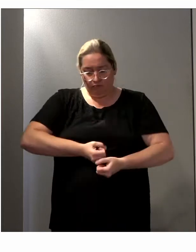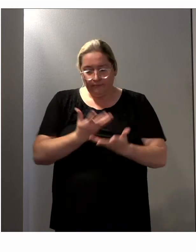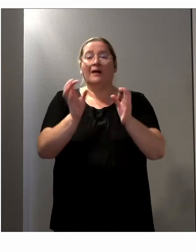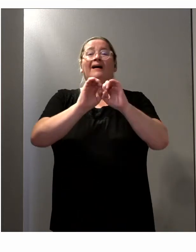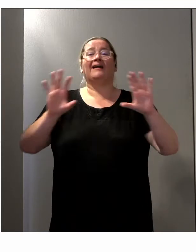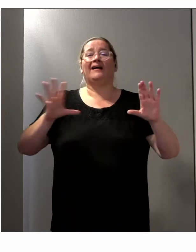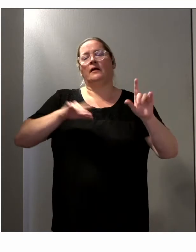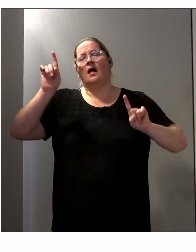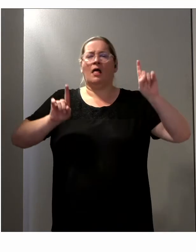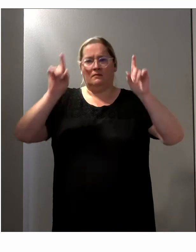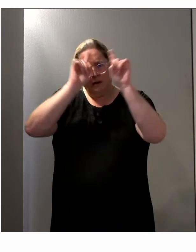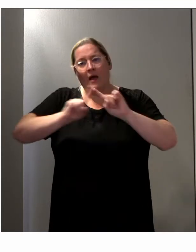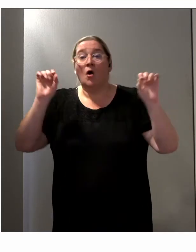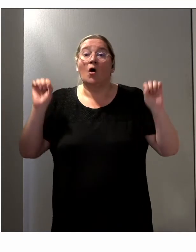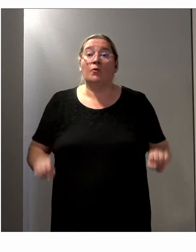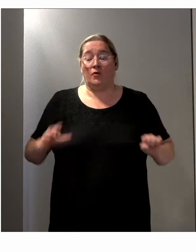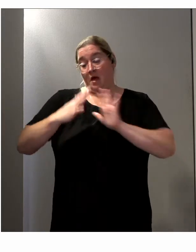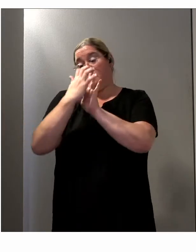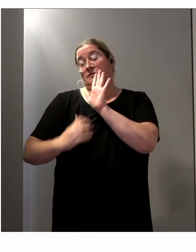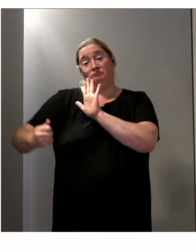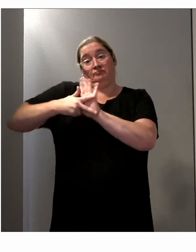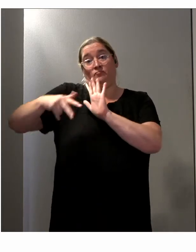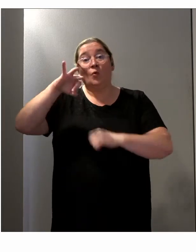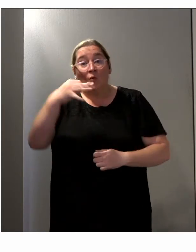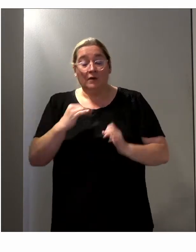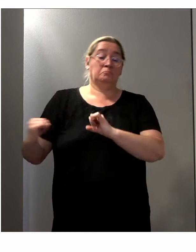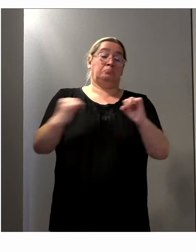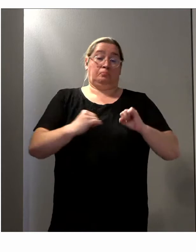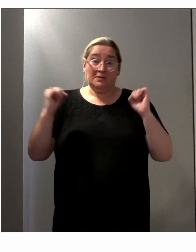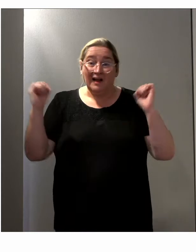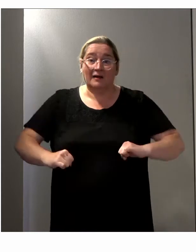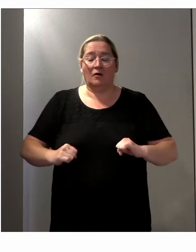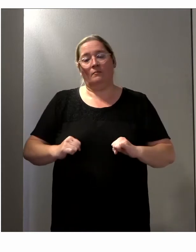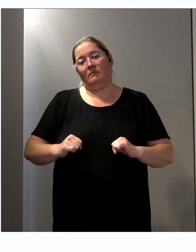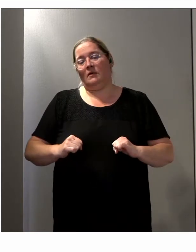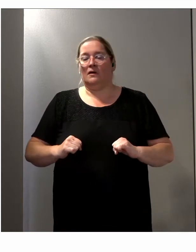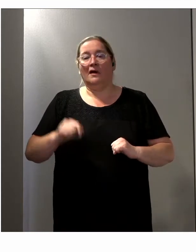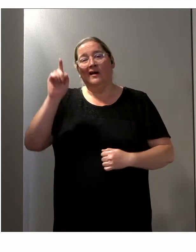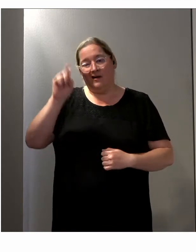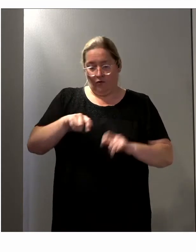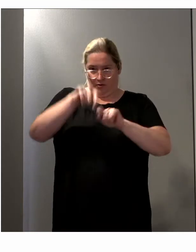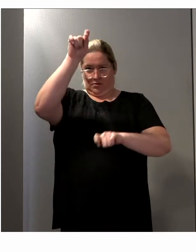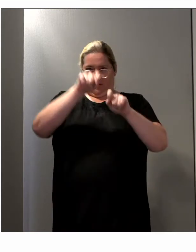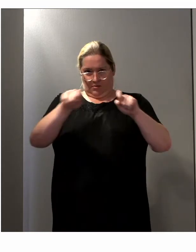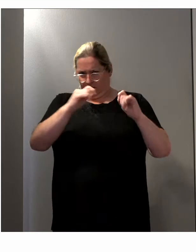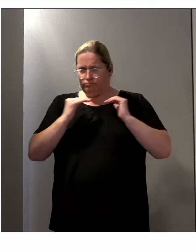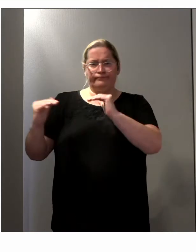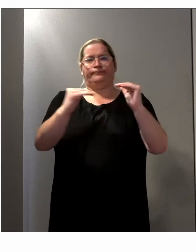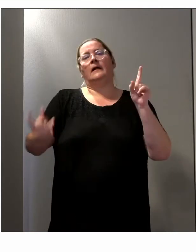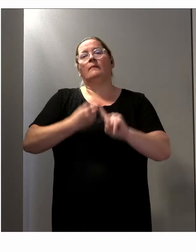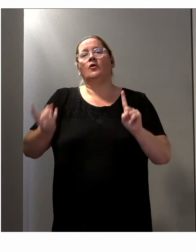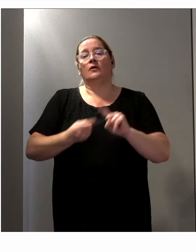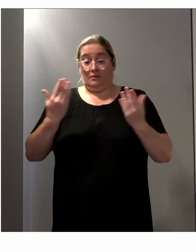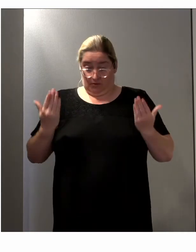être contestée, elle a une part conventionnelle, mais il faut s'entendre sur la façon dont on peut mesurer les choses. En France, le taux de